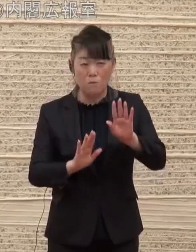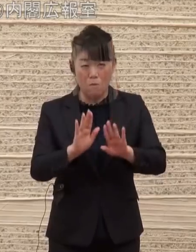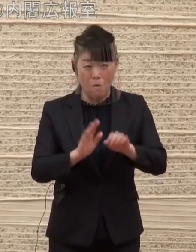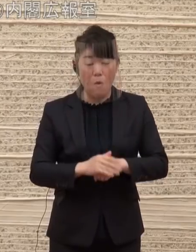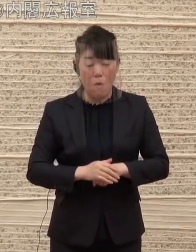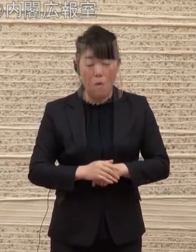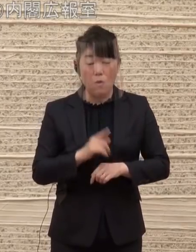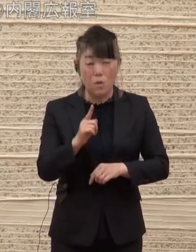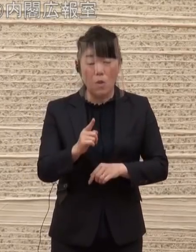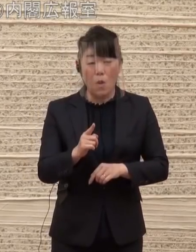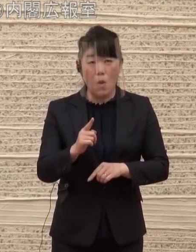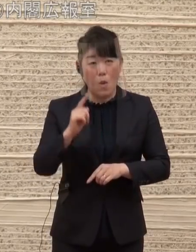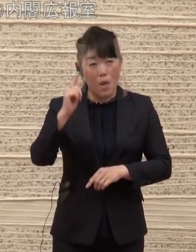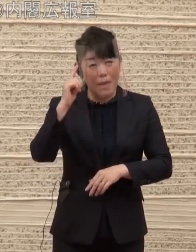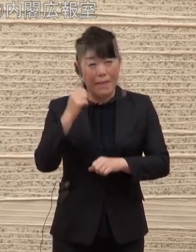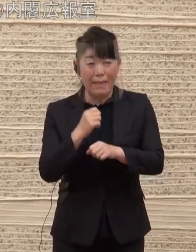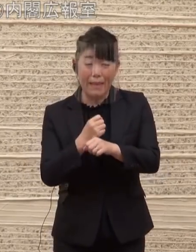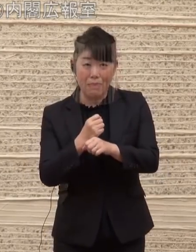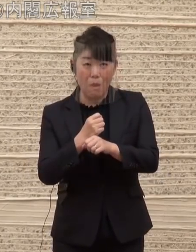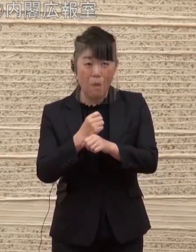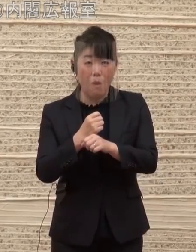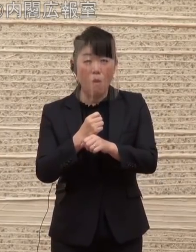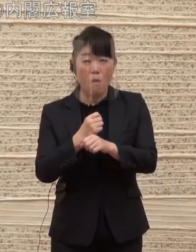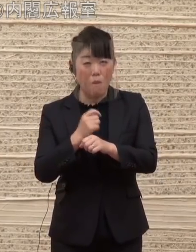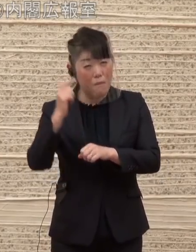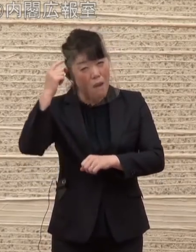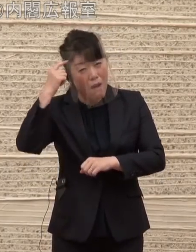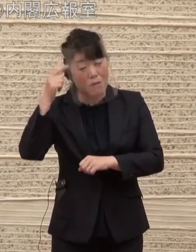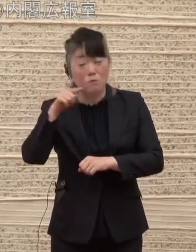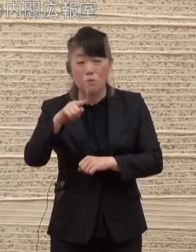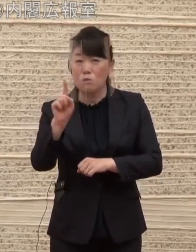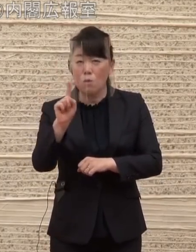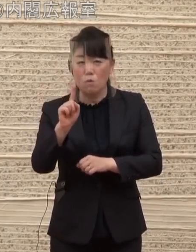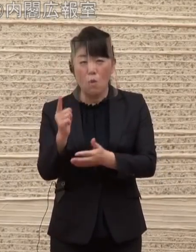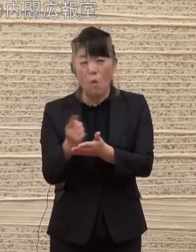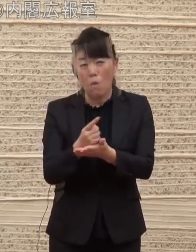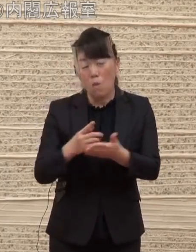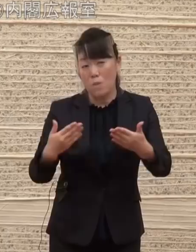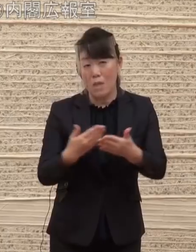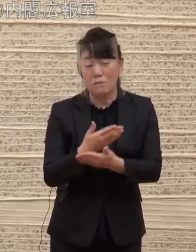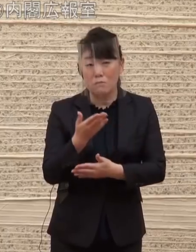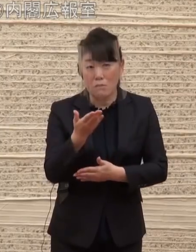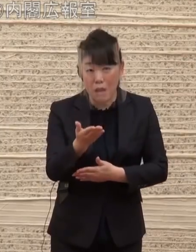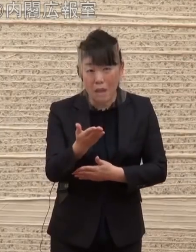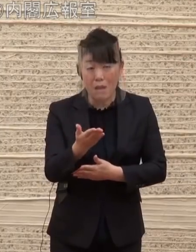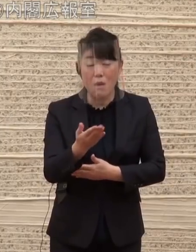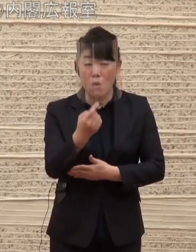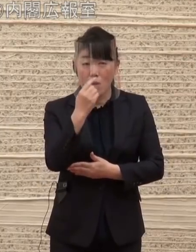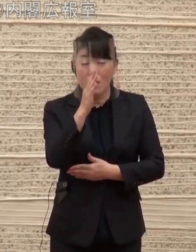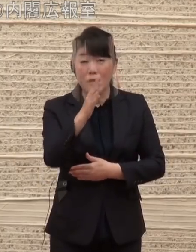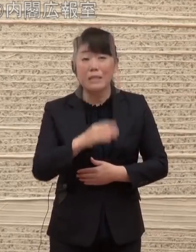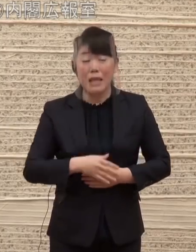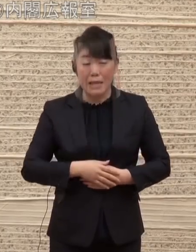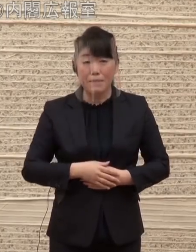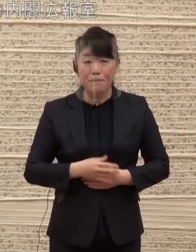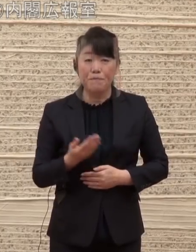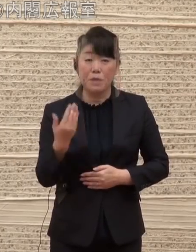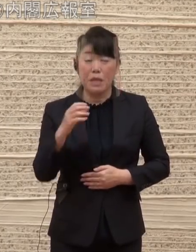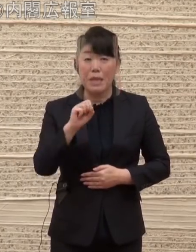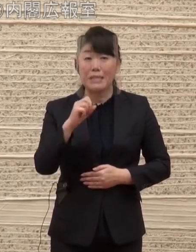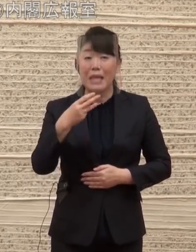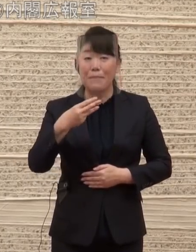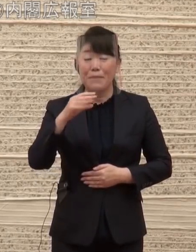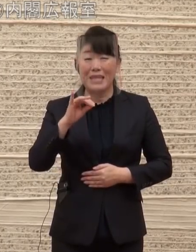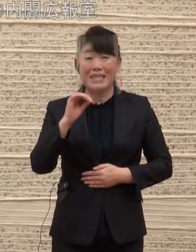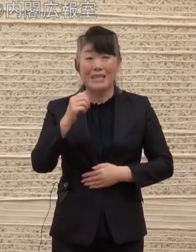その検討の方向性だ出すお考えかというのも合わせて教えてくださいあとすいませんあの最後なってしまったのであのサミット売られていましたけれども